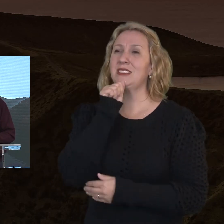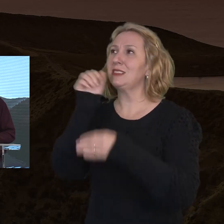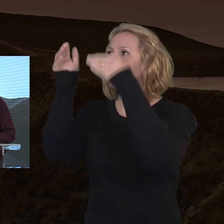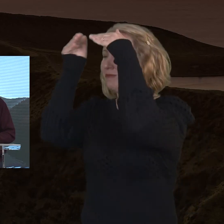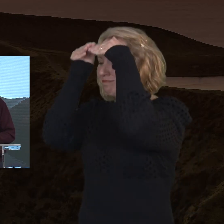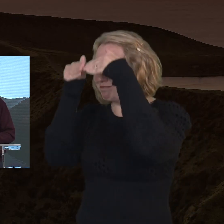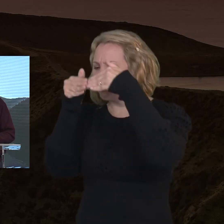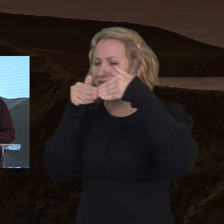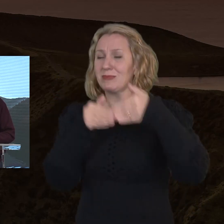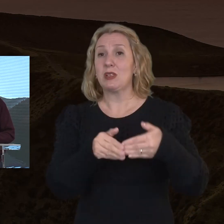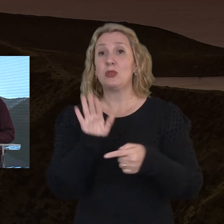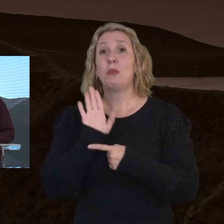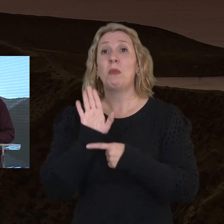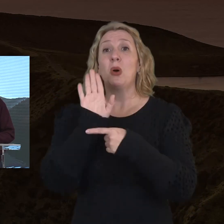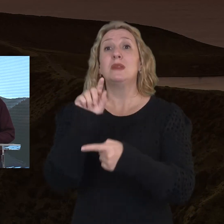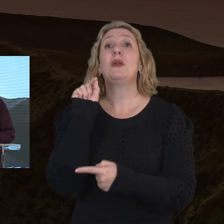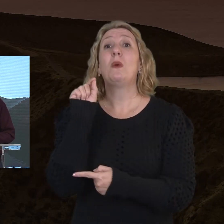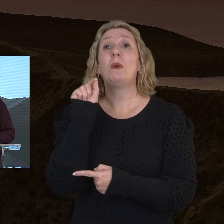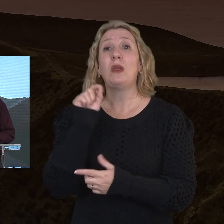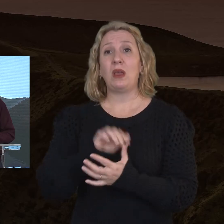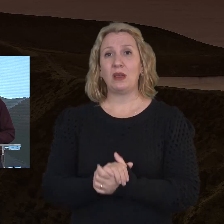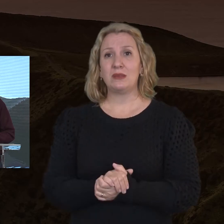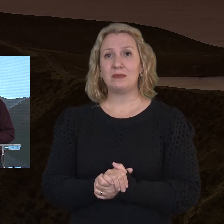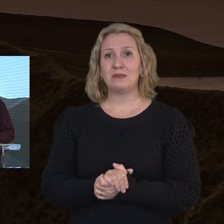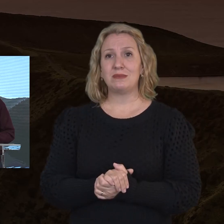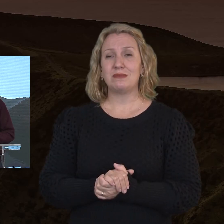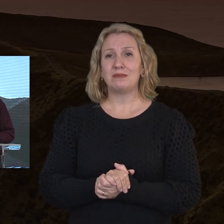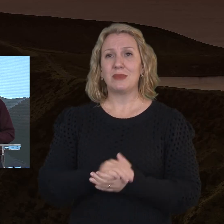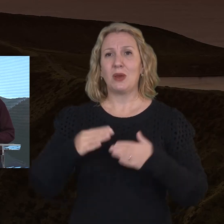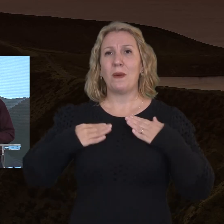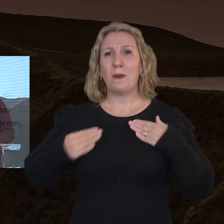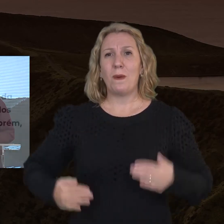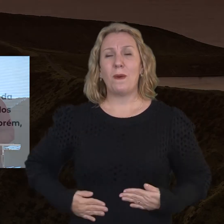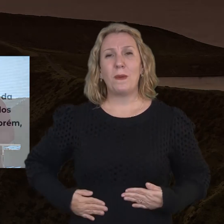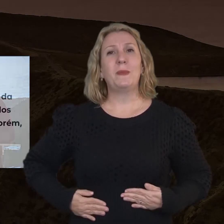pecaminosa do homem marcharam então